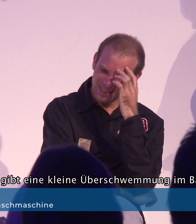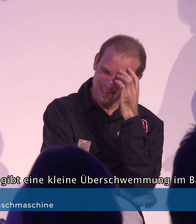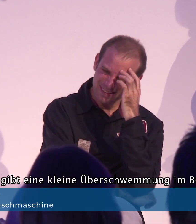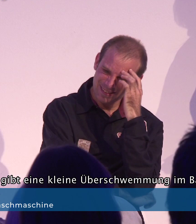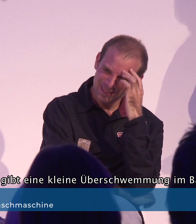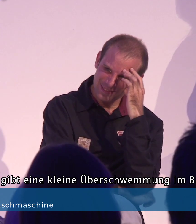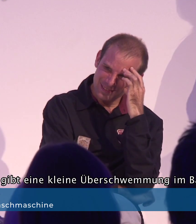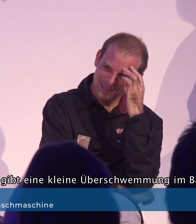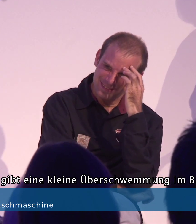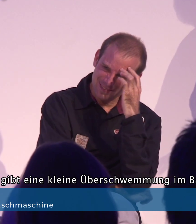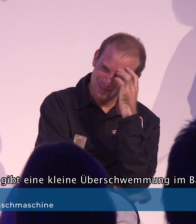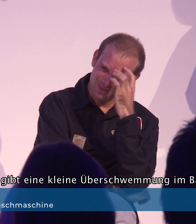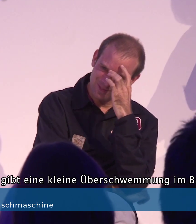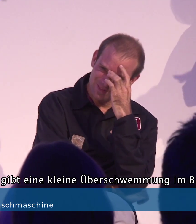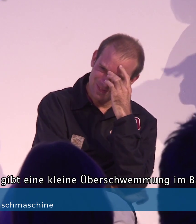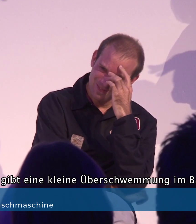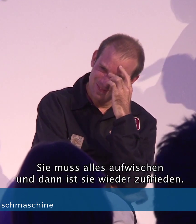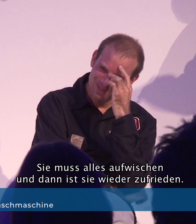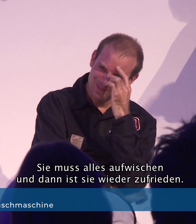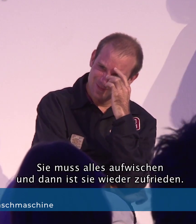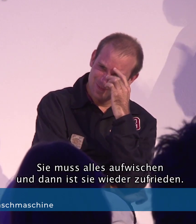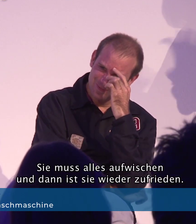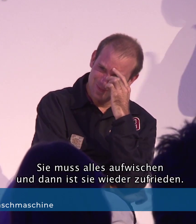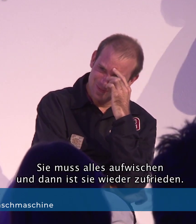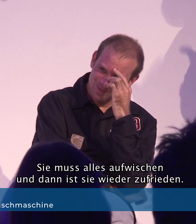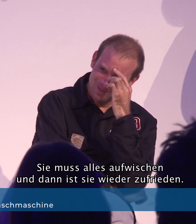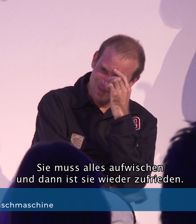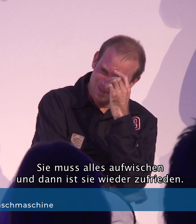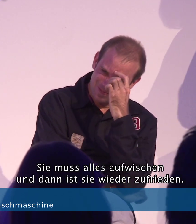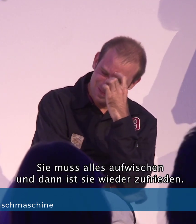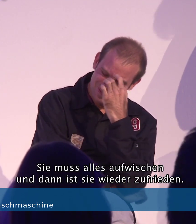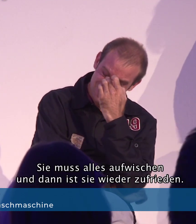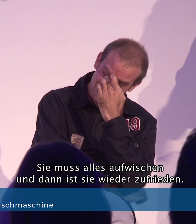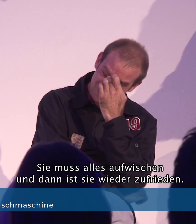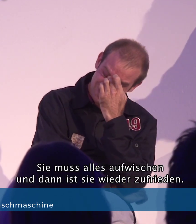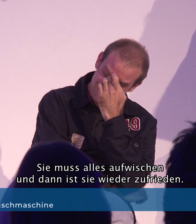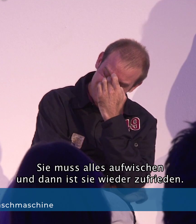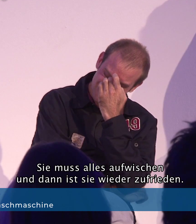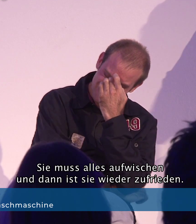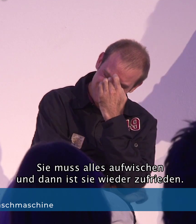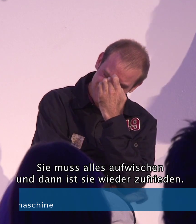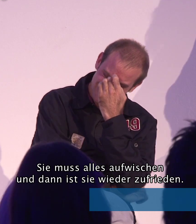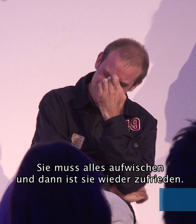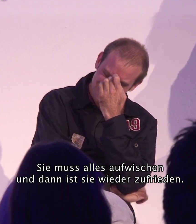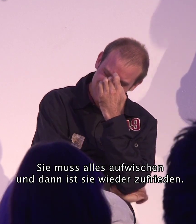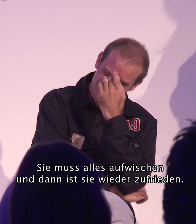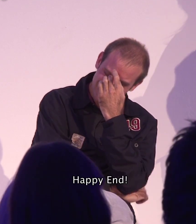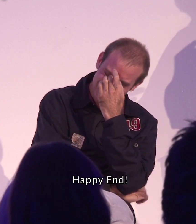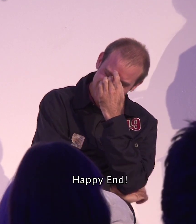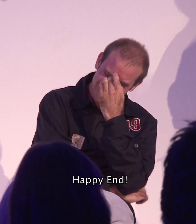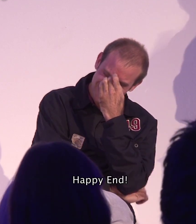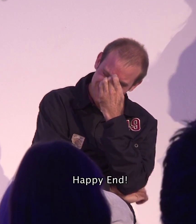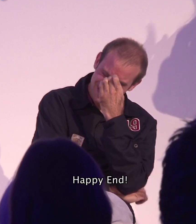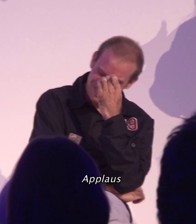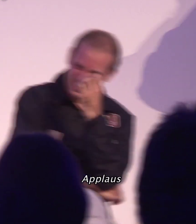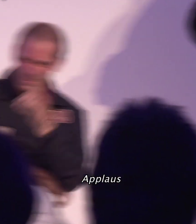Es gibt eine kleine Überschwemmung im Bad. Sie muss alles aufwischen und dann ist sie wieder zufrieden.